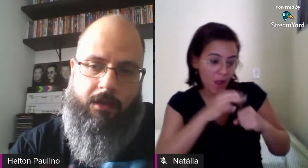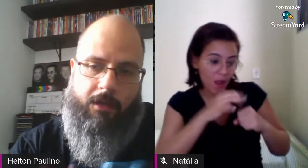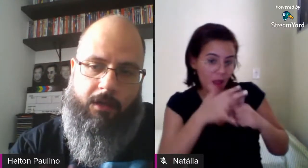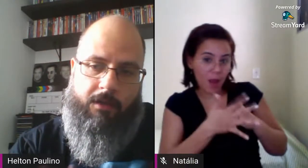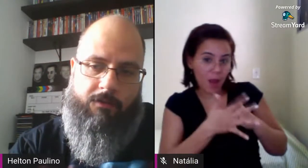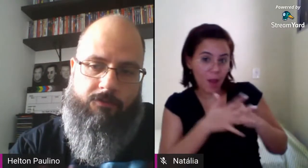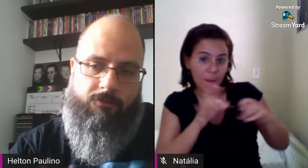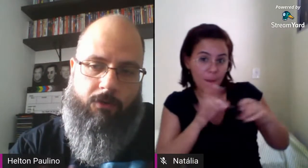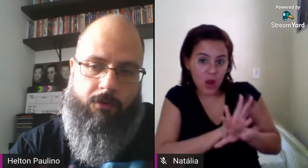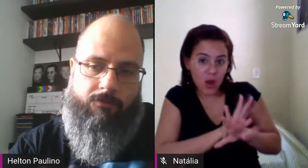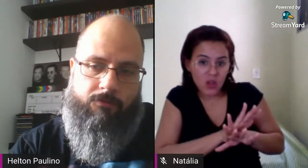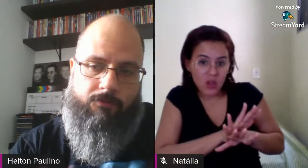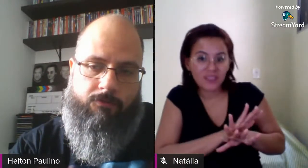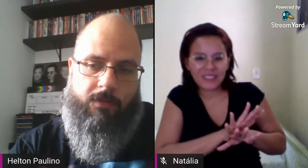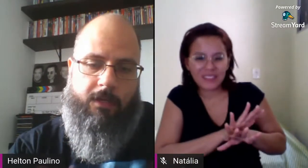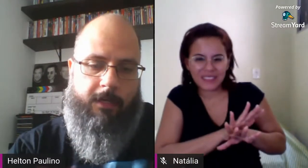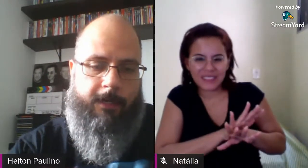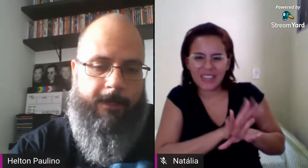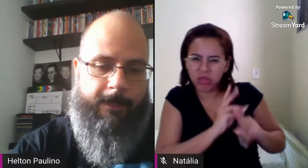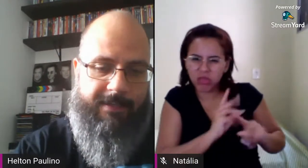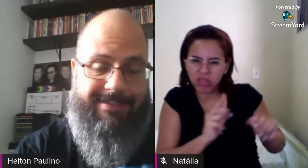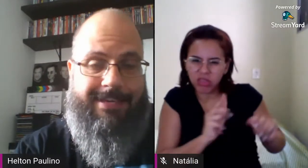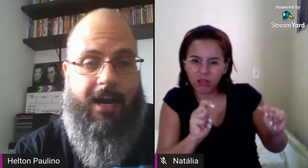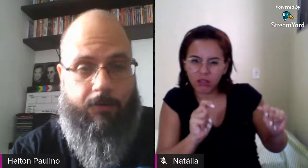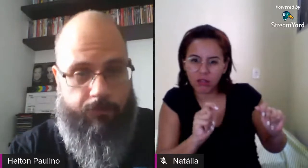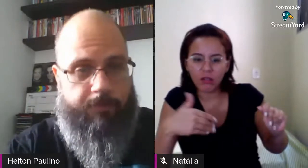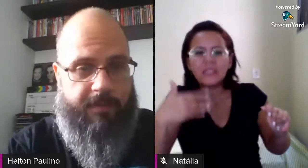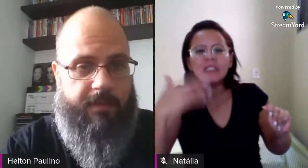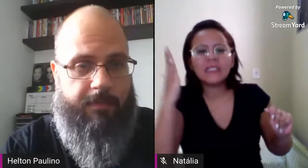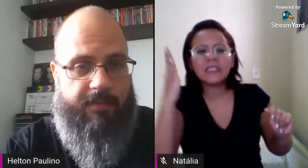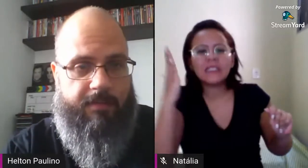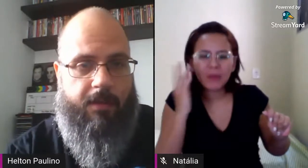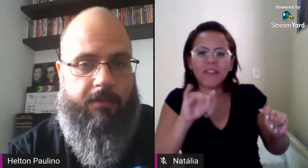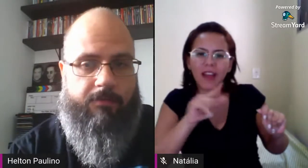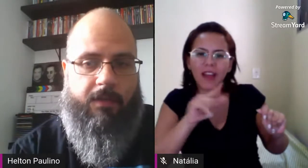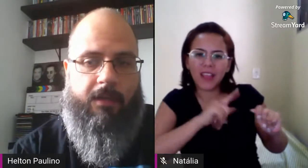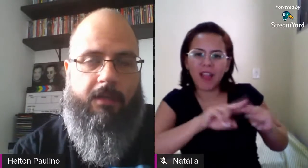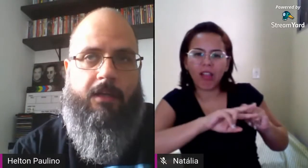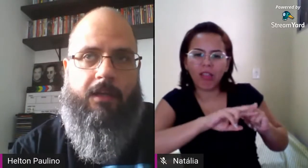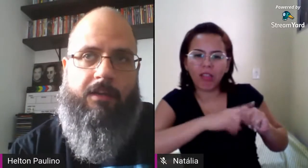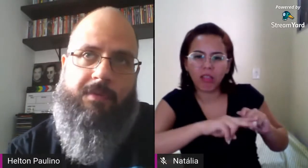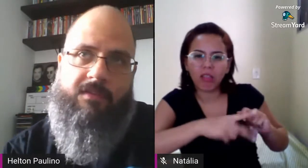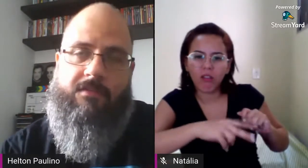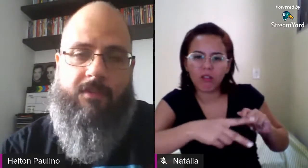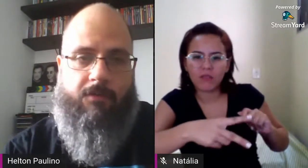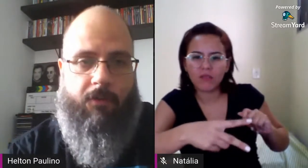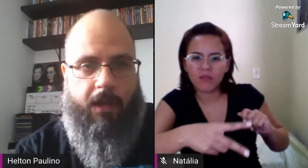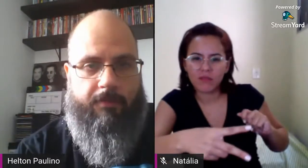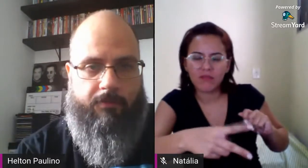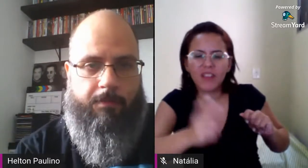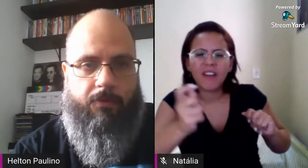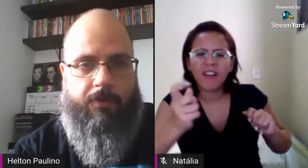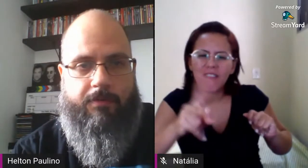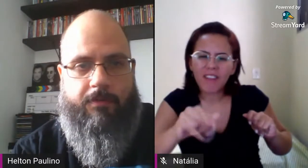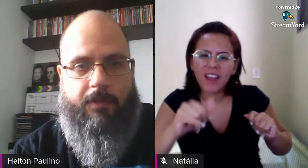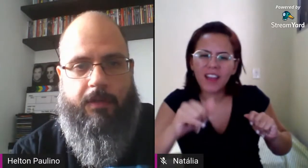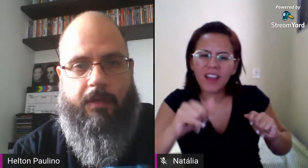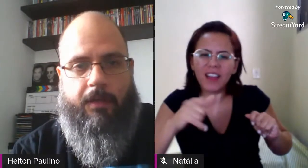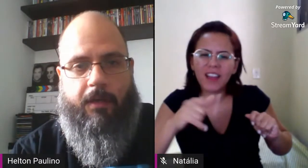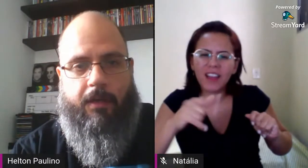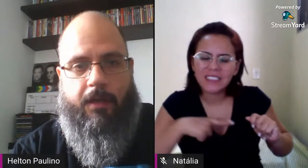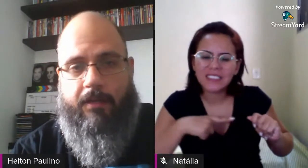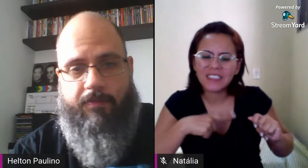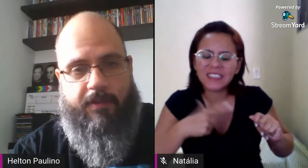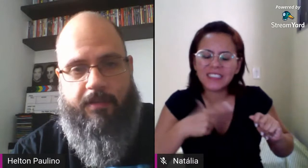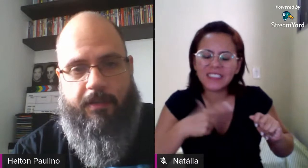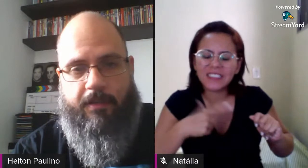E esses destroços, esses cacos, para serem mais exatos, né? Eles precisam ser colados depois.